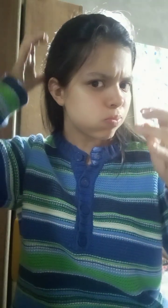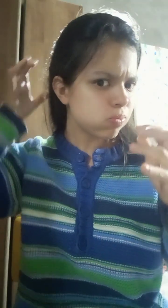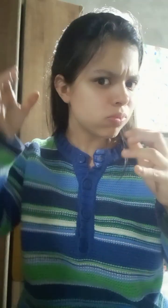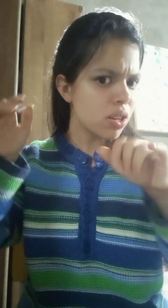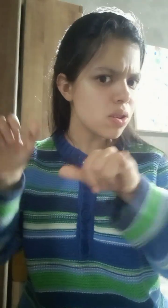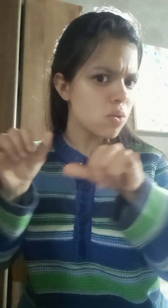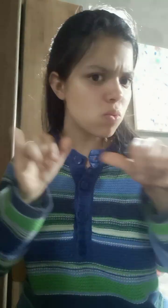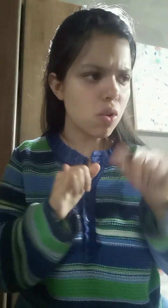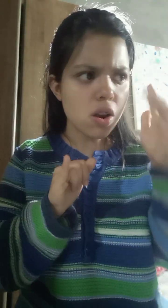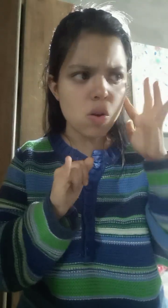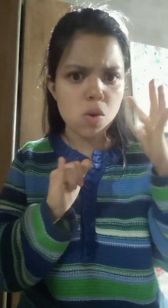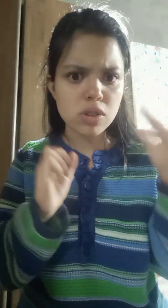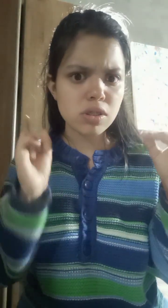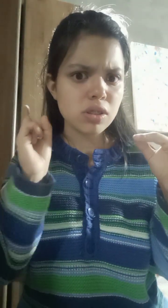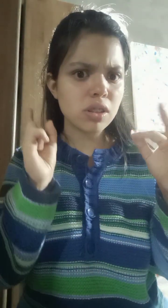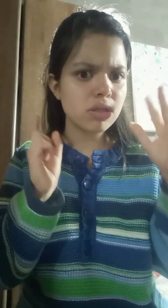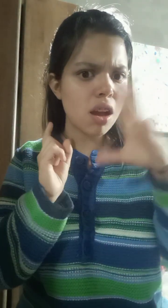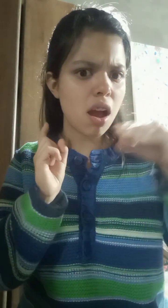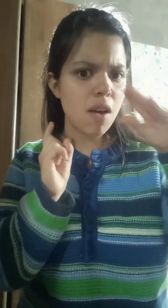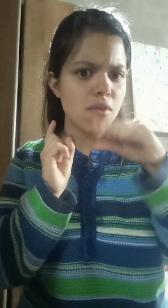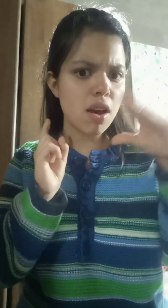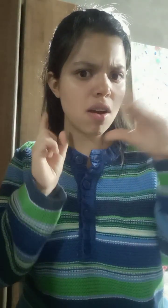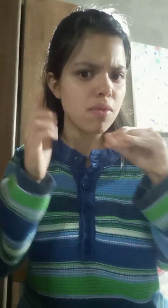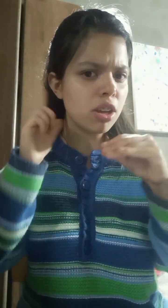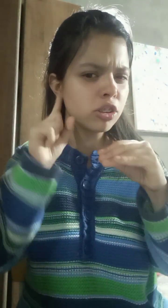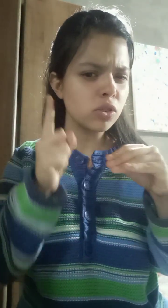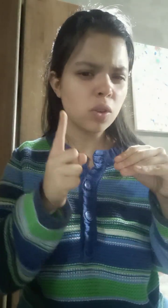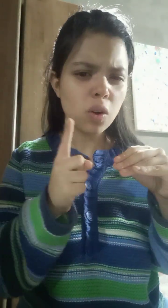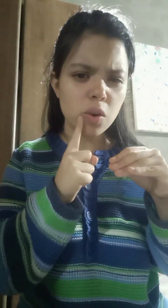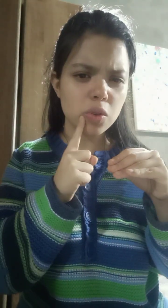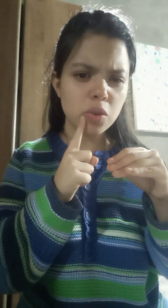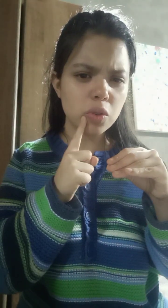personas oyentes usan para el procesamiento del lenguaje hablado.